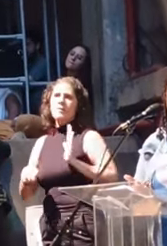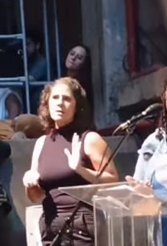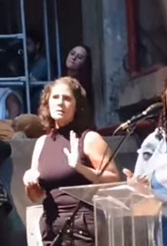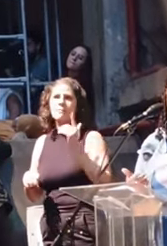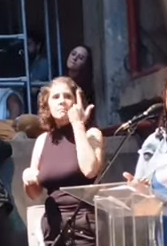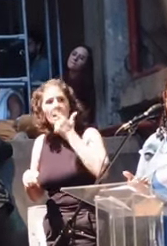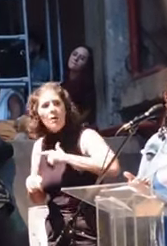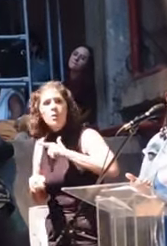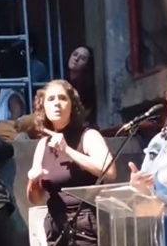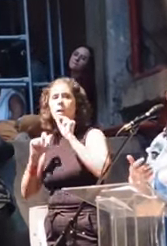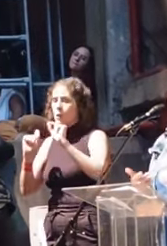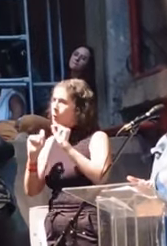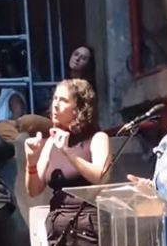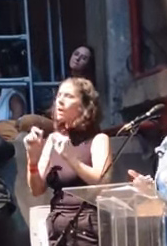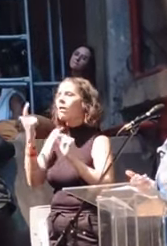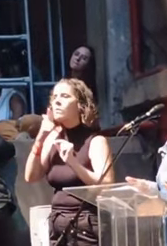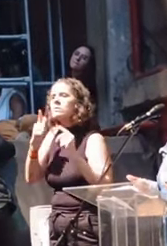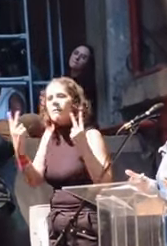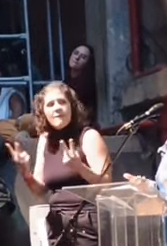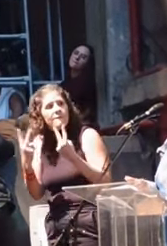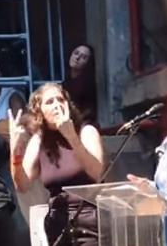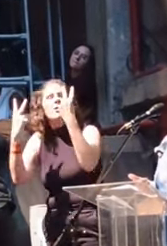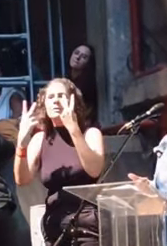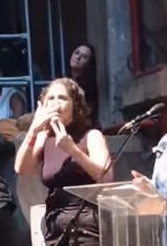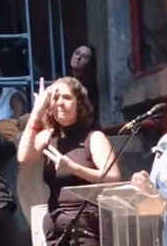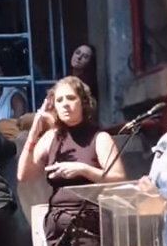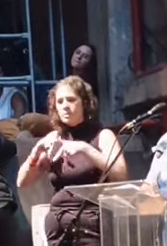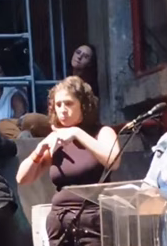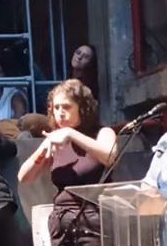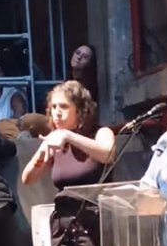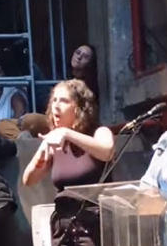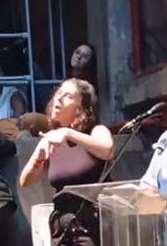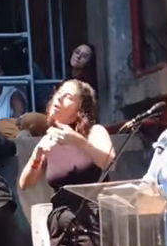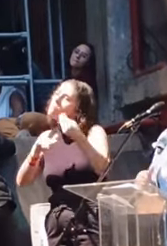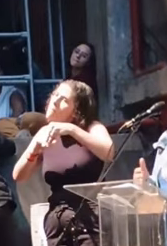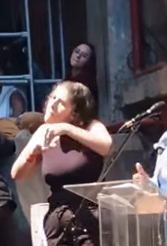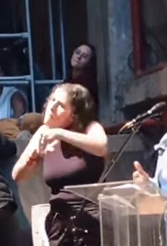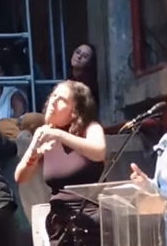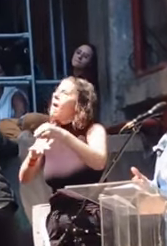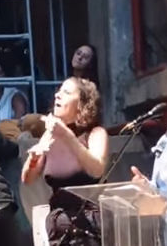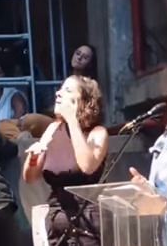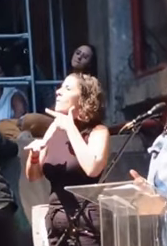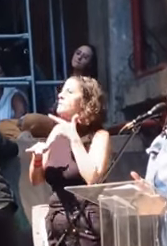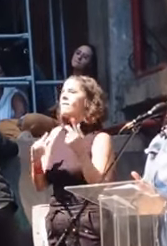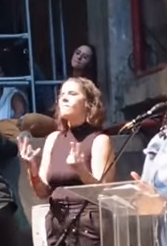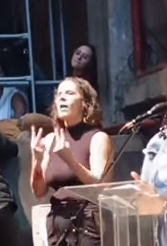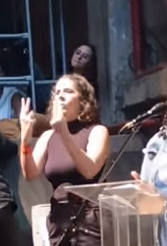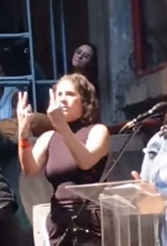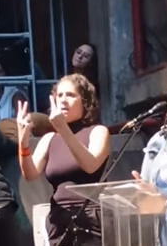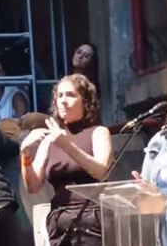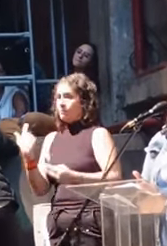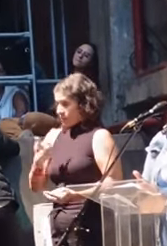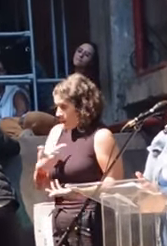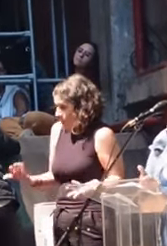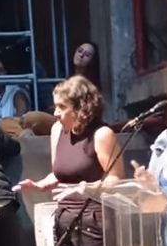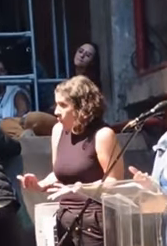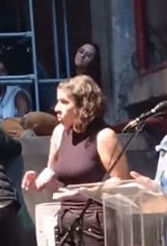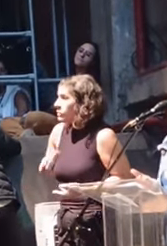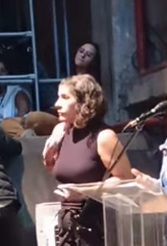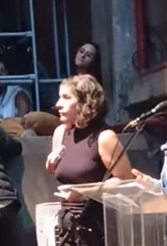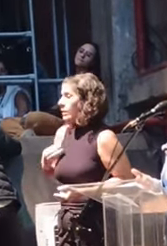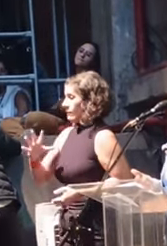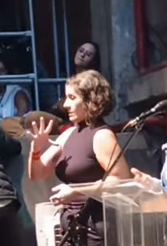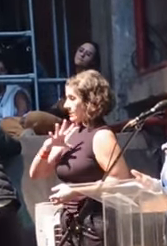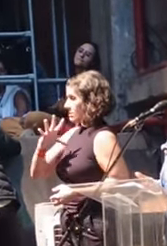poder valorizar o trabalho dos catadores. A gente vive numa cidade tão